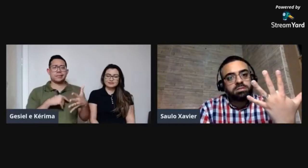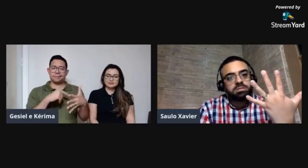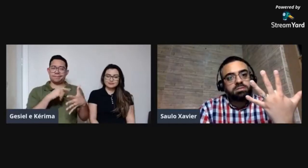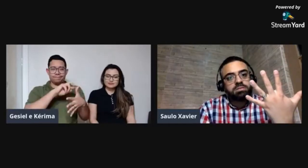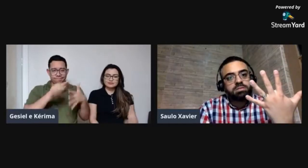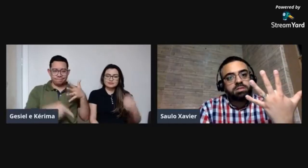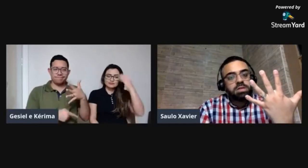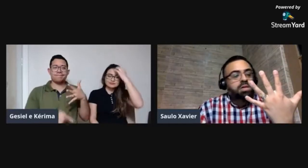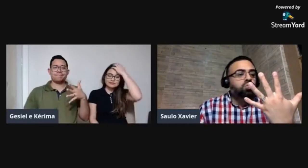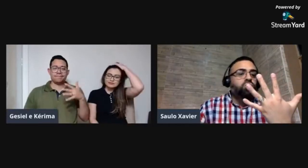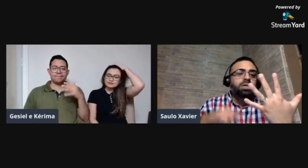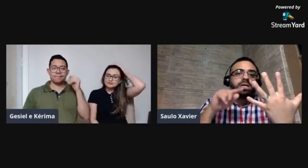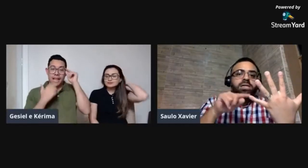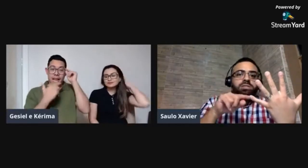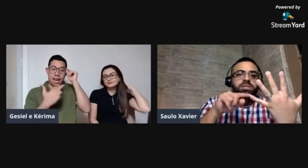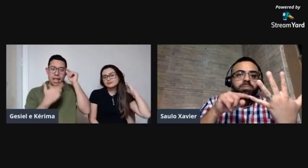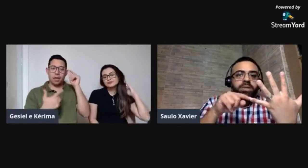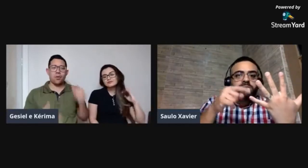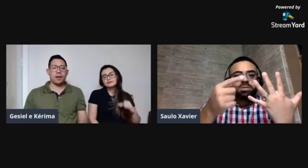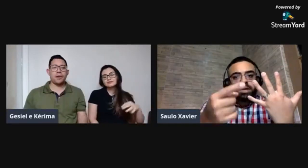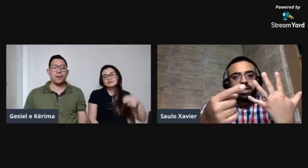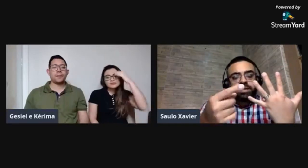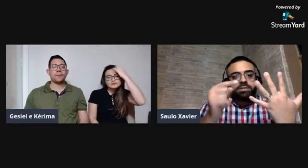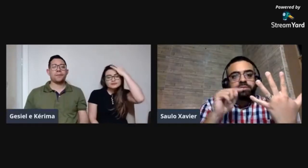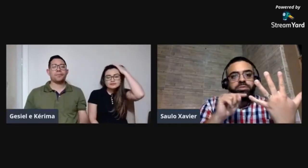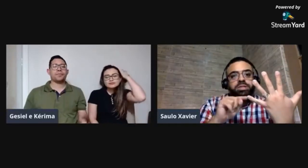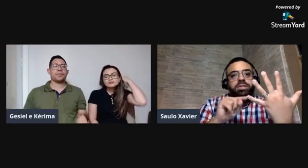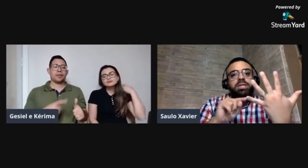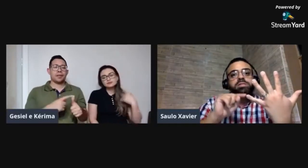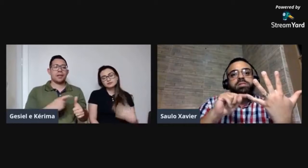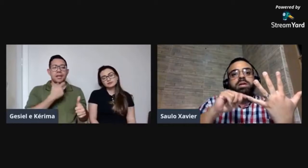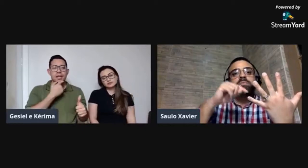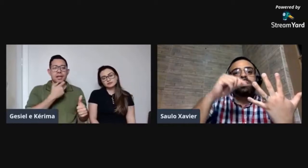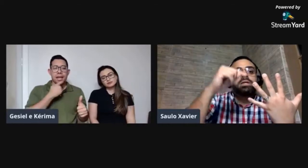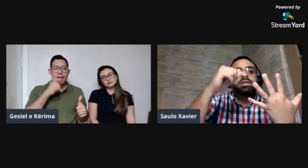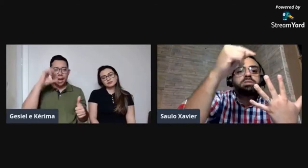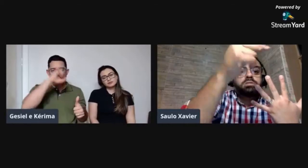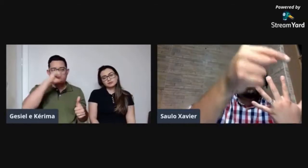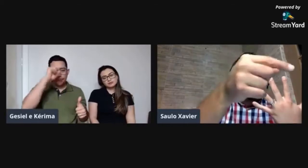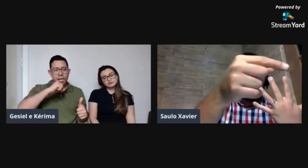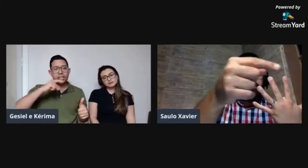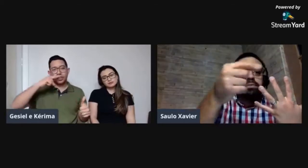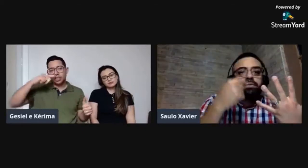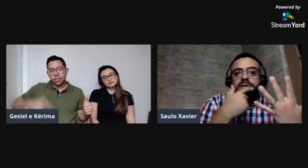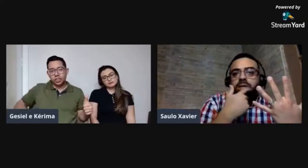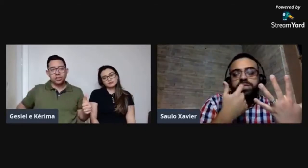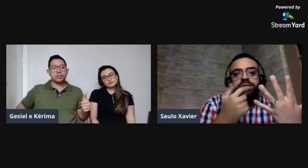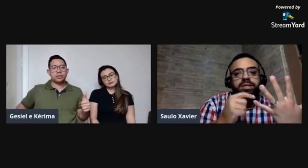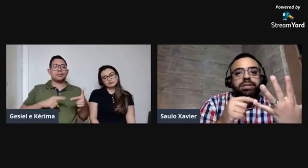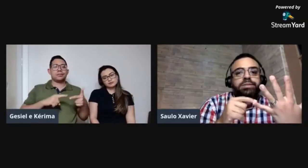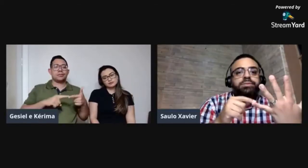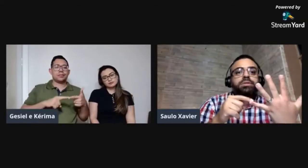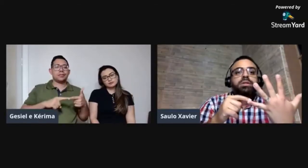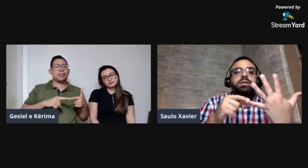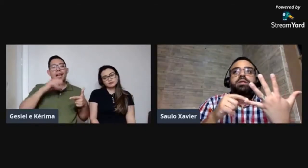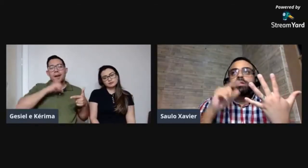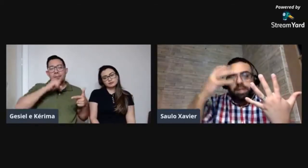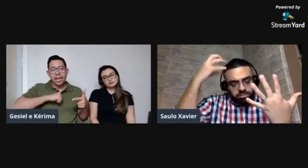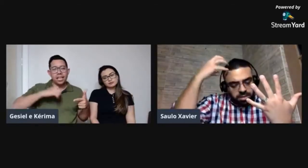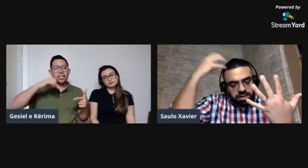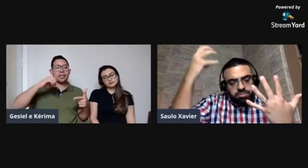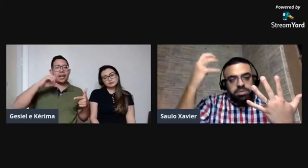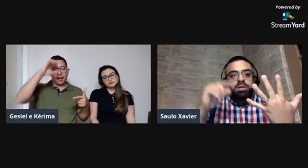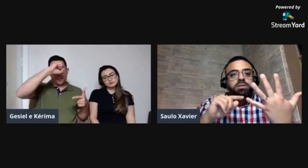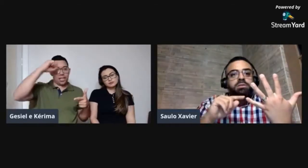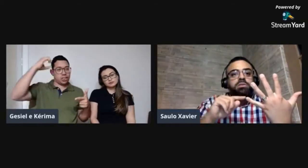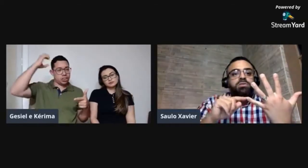línguas. Do inglês você aprende o Thai, do inglês você aprende o laosiano, lá